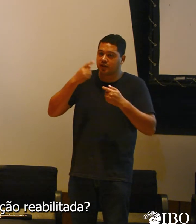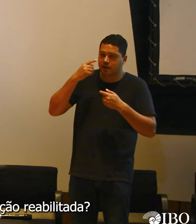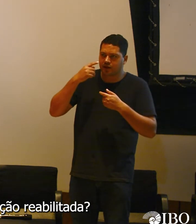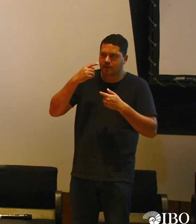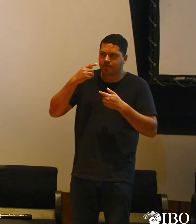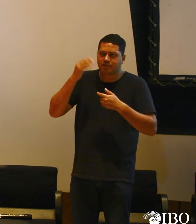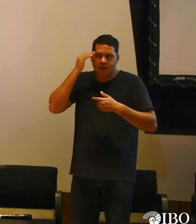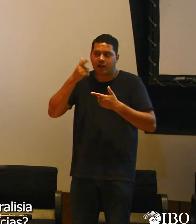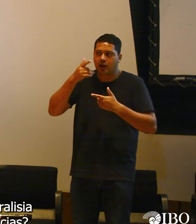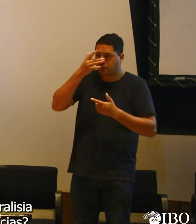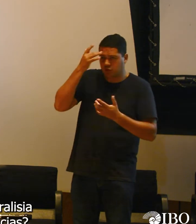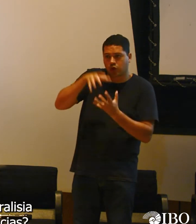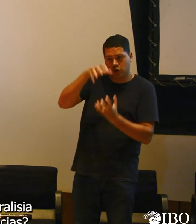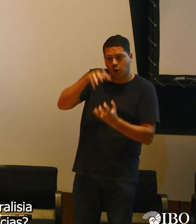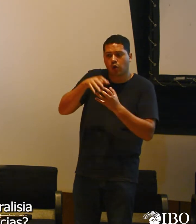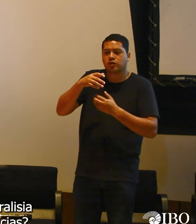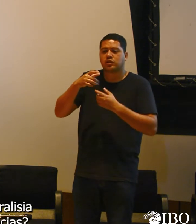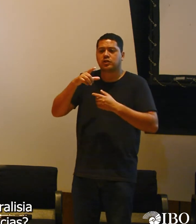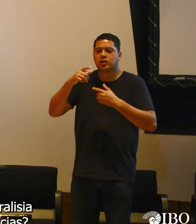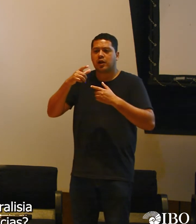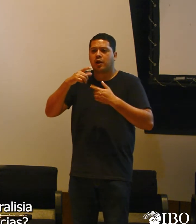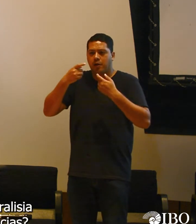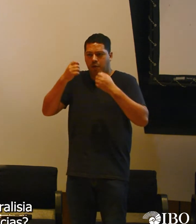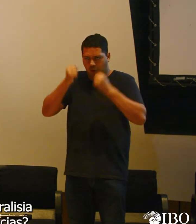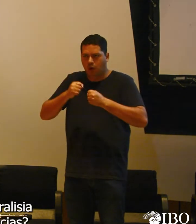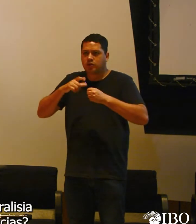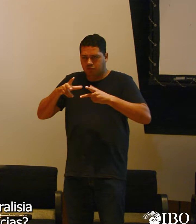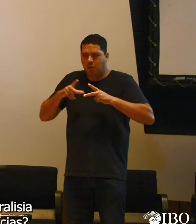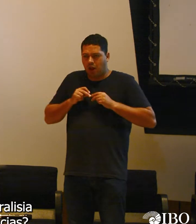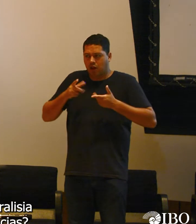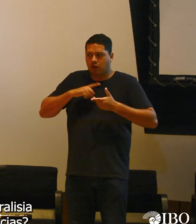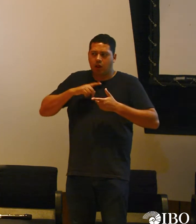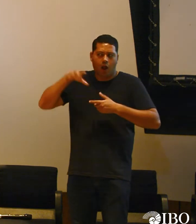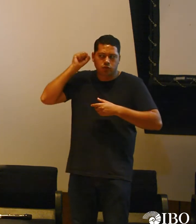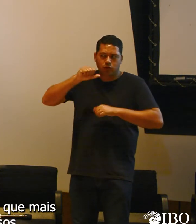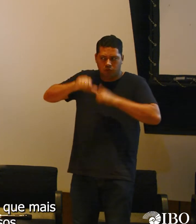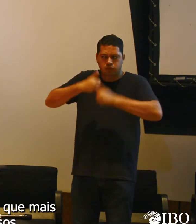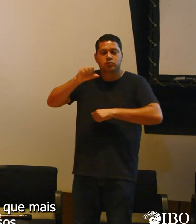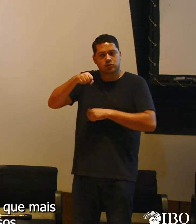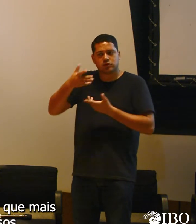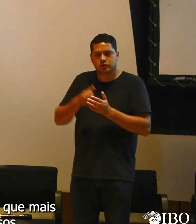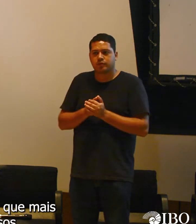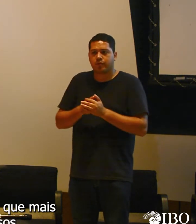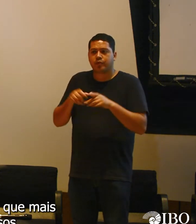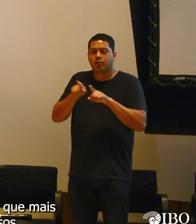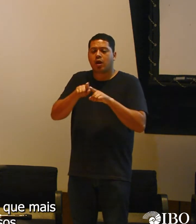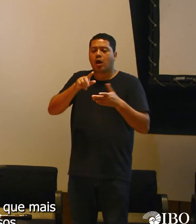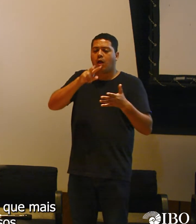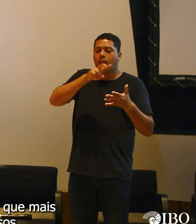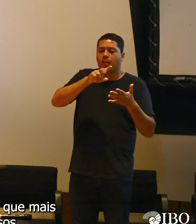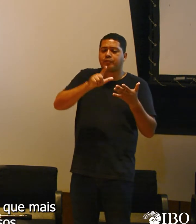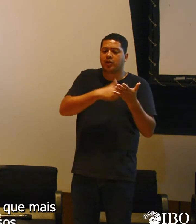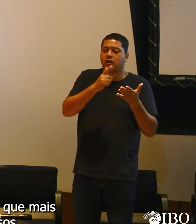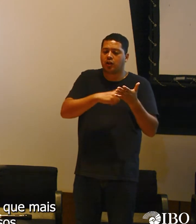reabilitada? Sim. Isso, as nossas crianças com paralisia cerebral e múltiplas deficiências, a literatura especializada aponta que